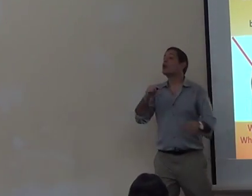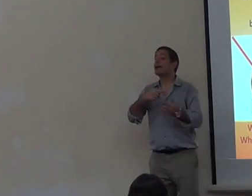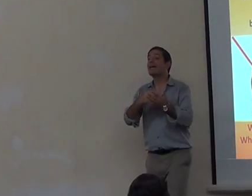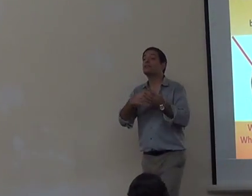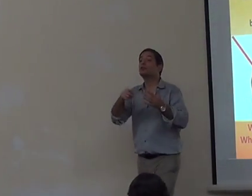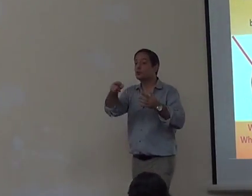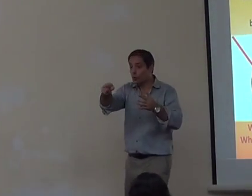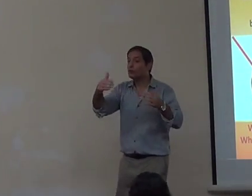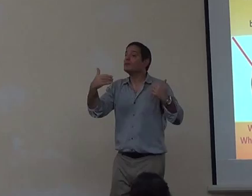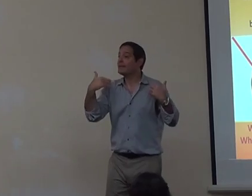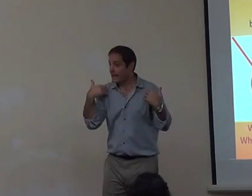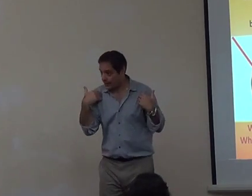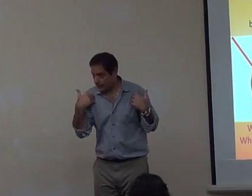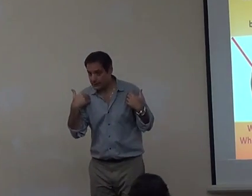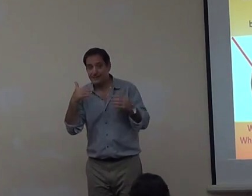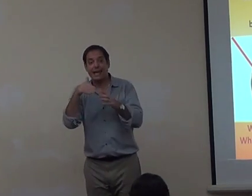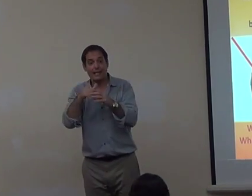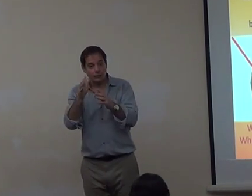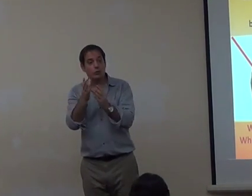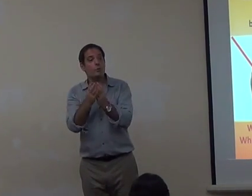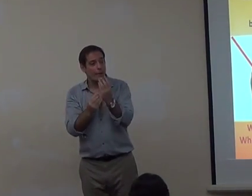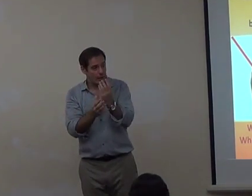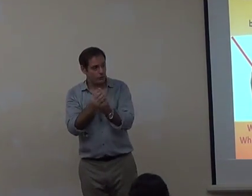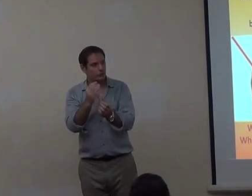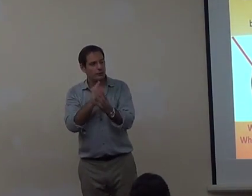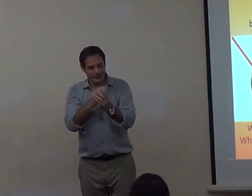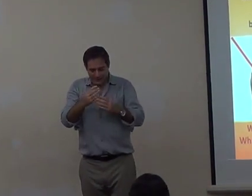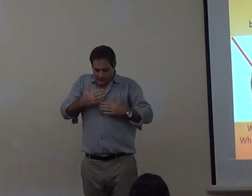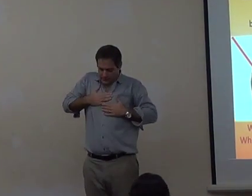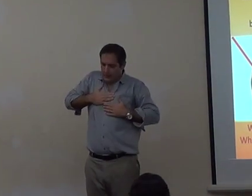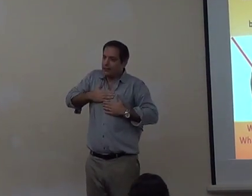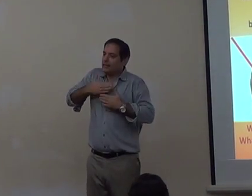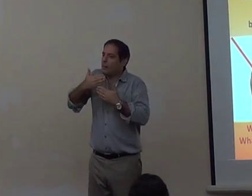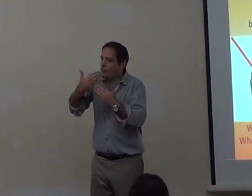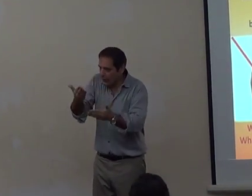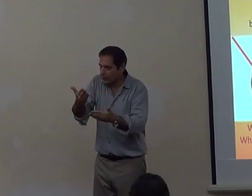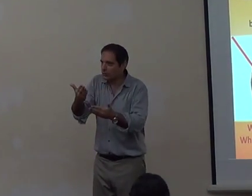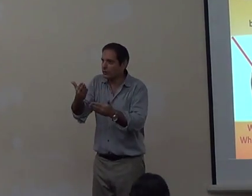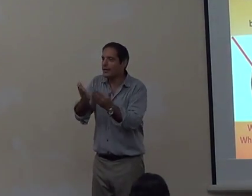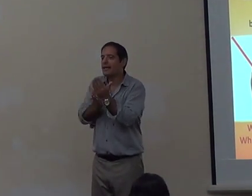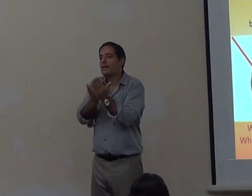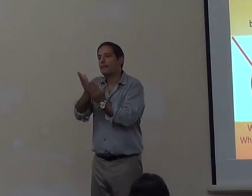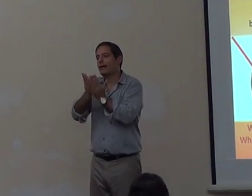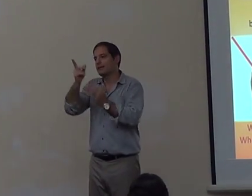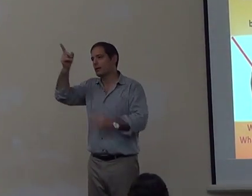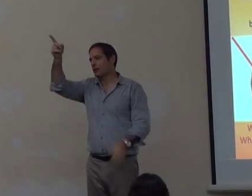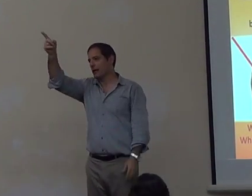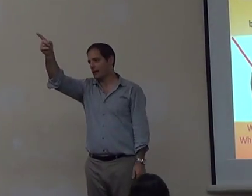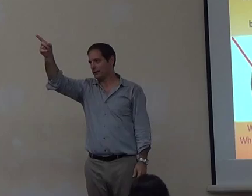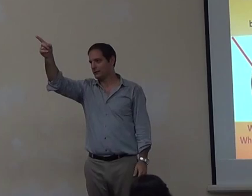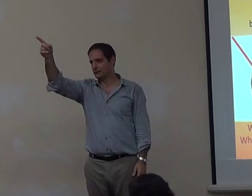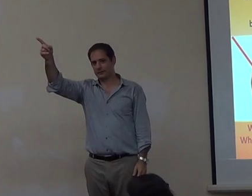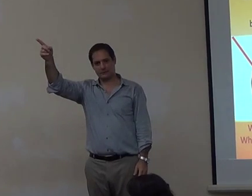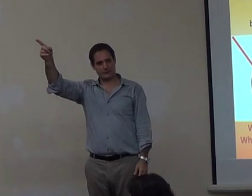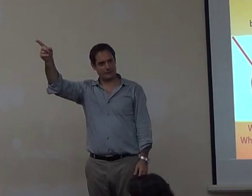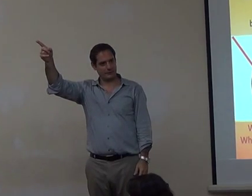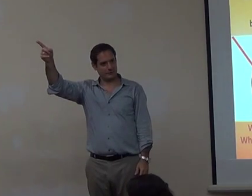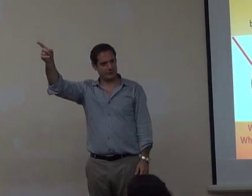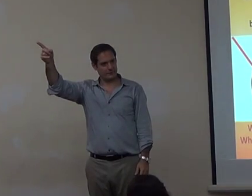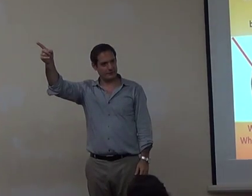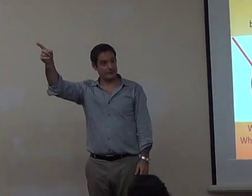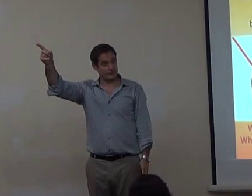Que lo que tú tienes en tus manos es dispuesto para servirle a él.